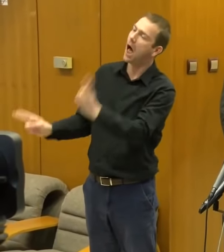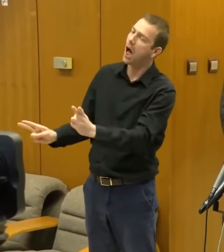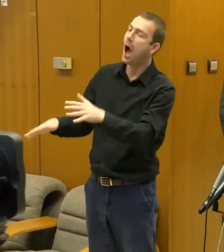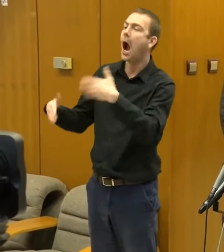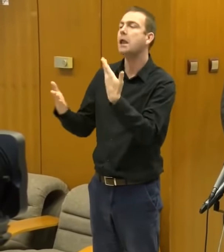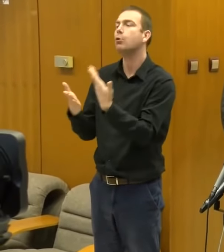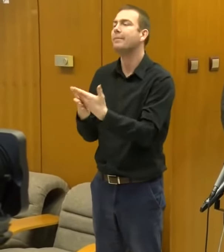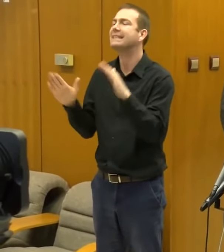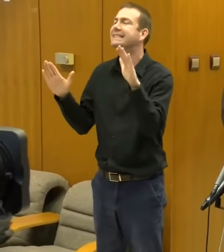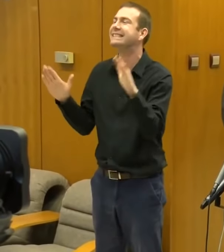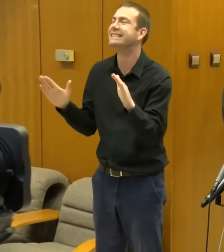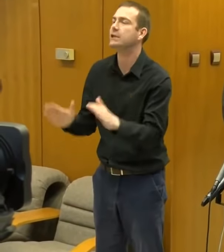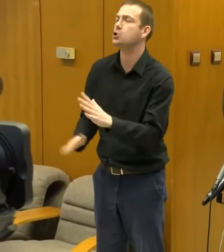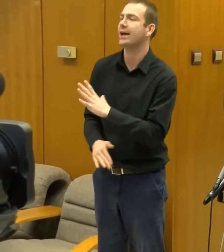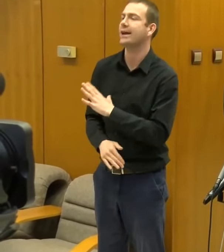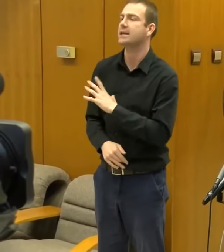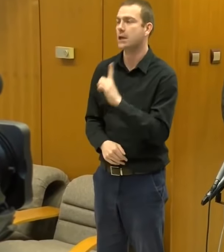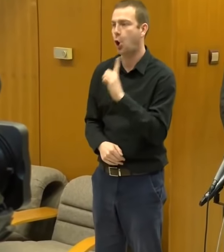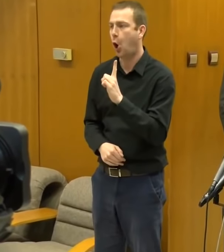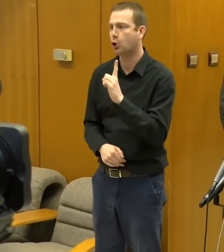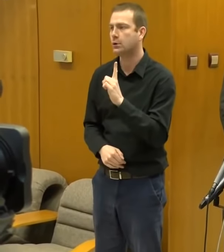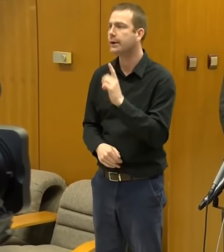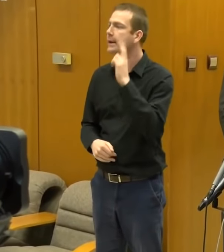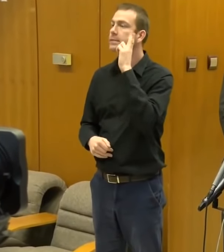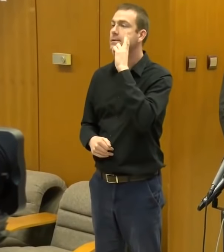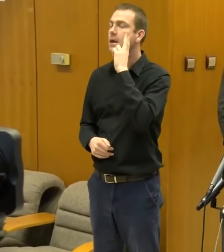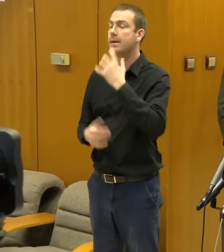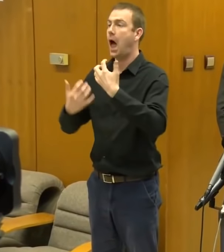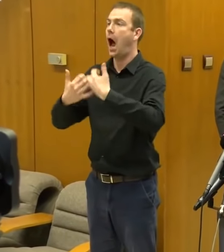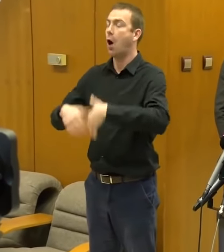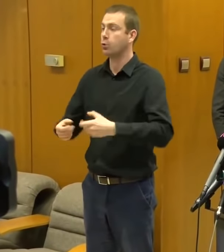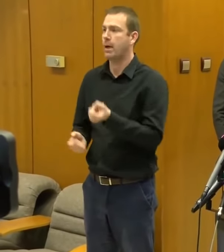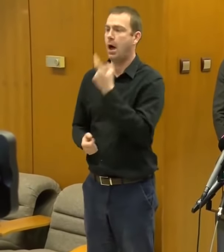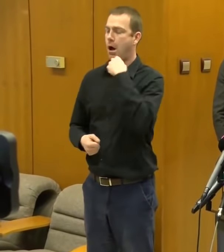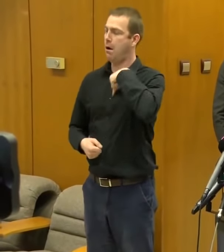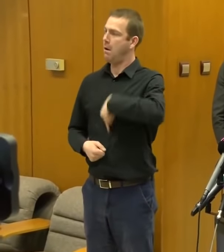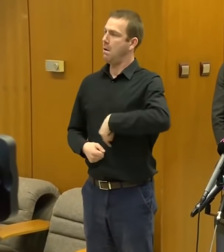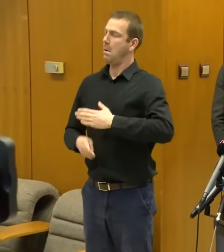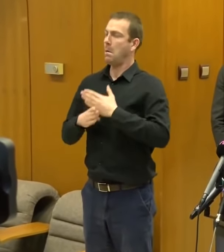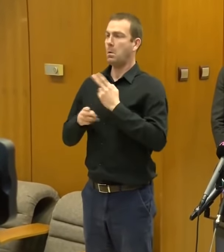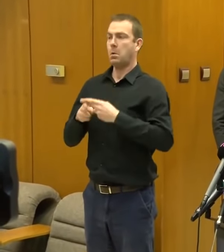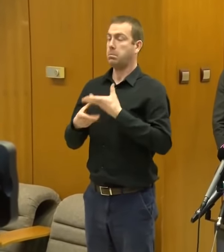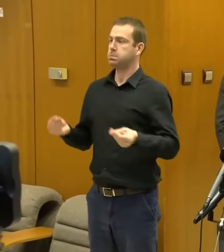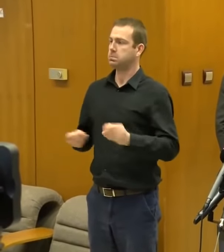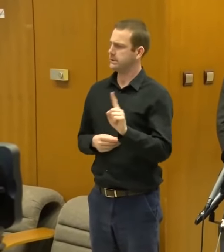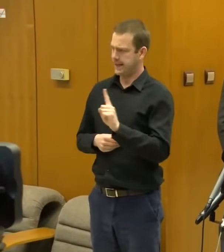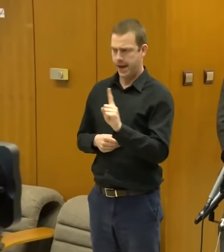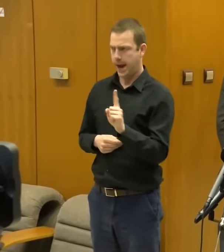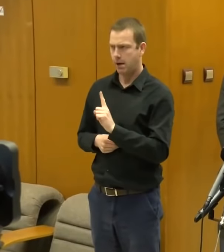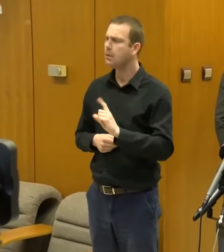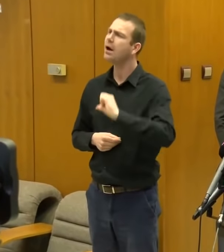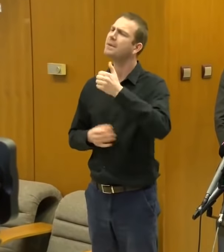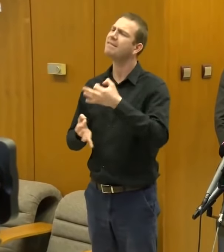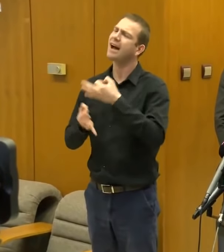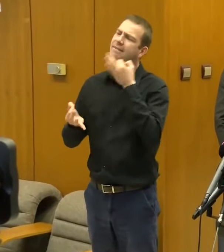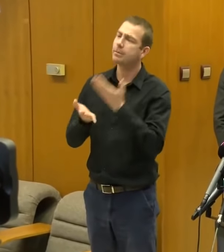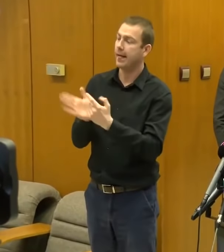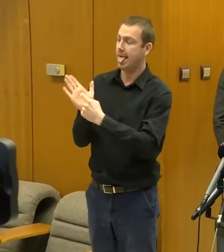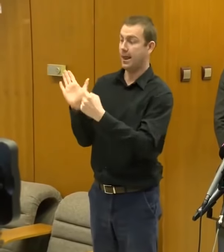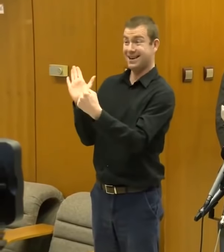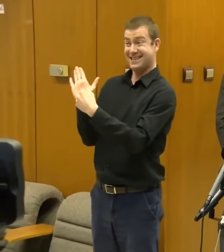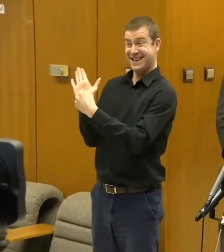klinických príznakov. Čiže to tiež nebude úplne zázračný liek. Sú prvé indikácie alebo informácie, že by mohol byť účinný